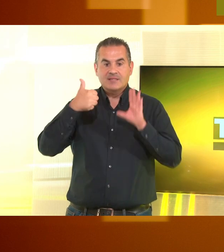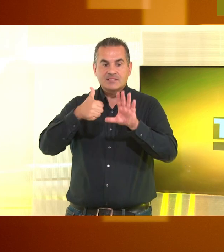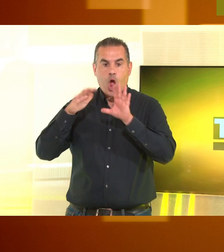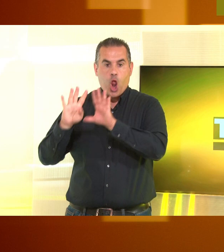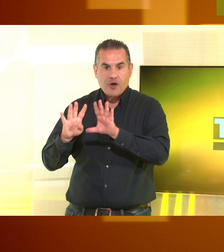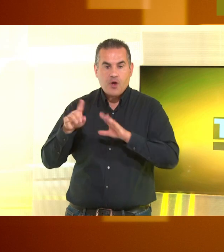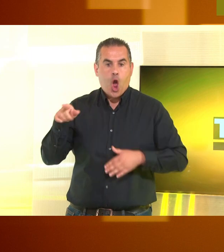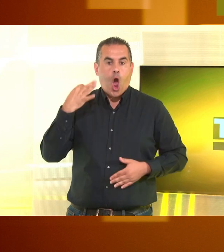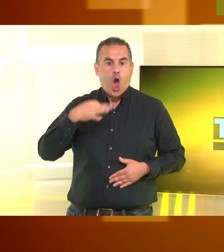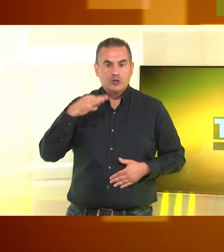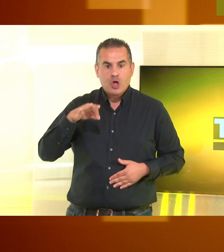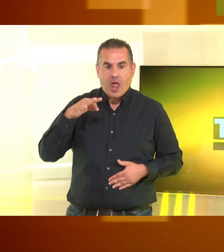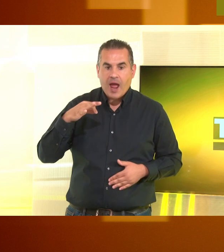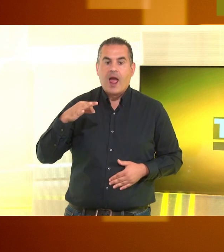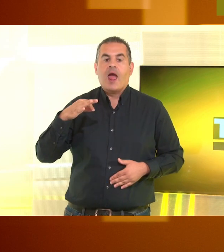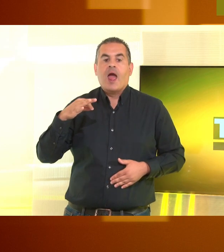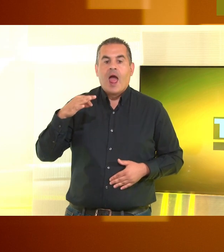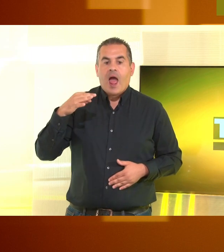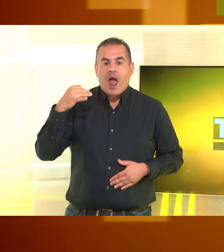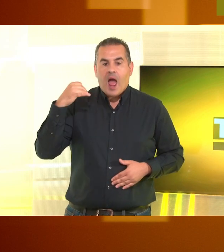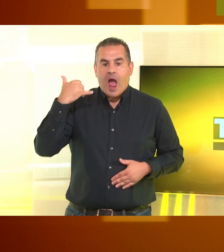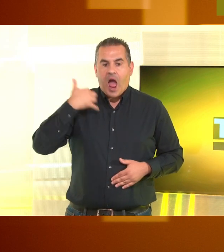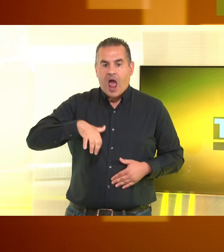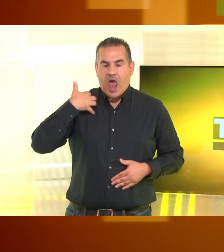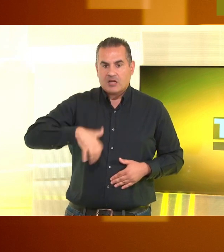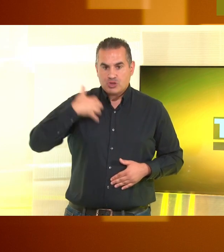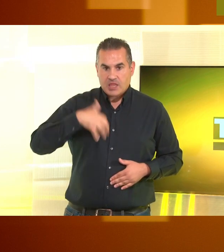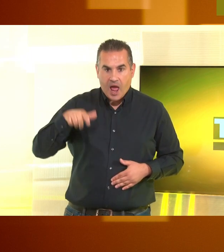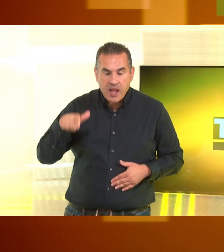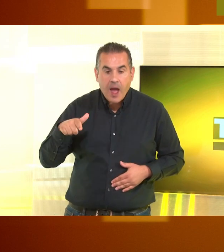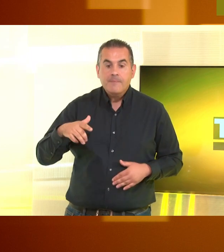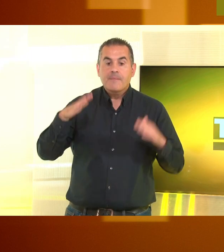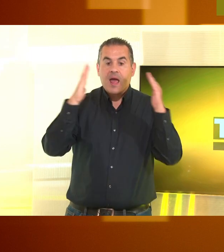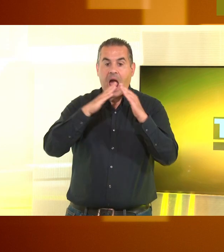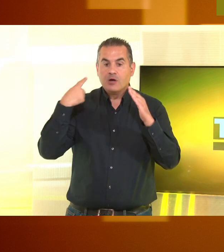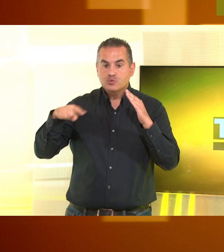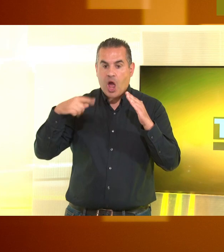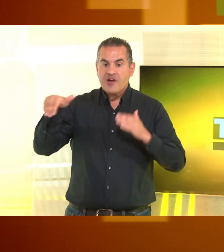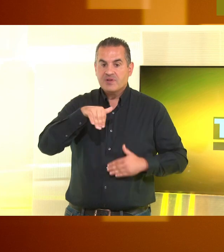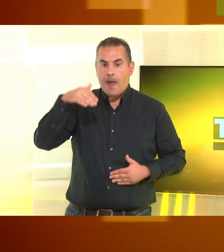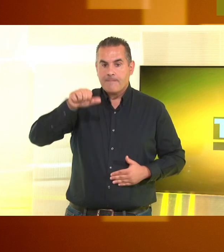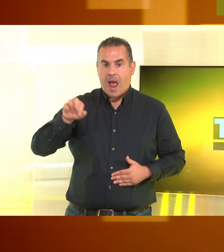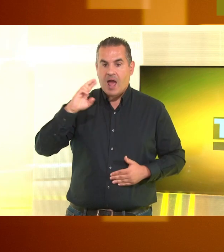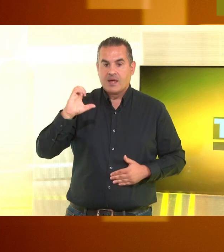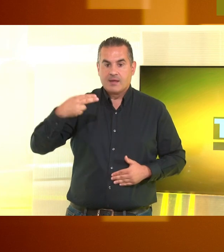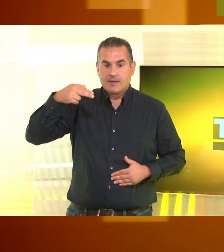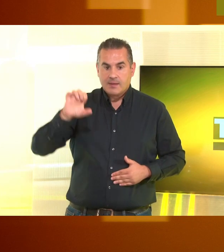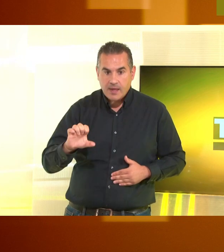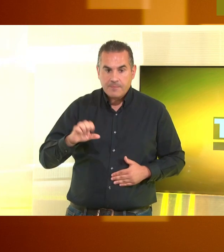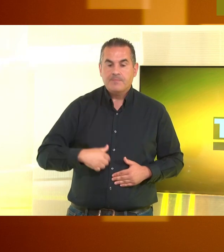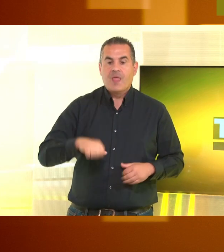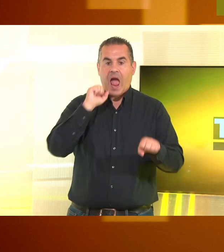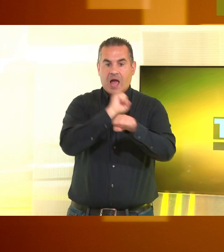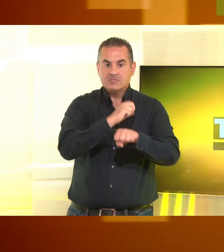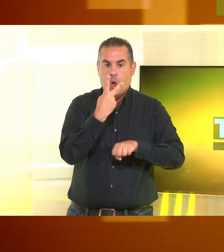due giovani di 21 e 23 anni e per un uomo di 53. Le immagini si riferiscono al primo sopralluogo degli specialisti dei carabinieri del RIS. I tre,